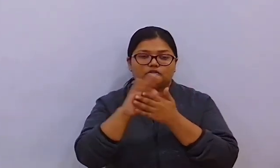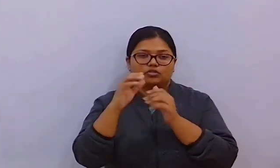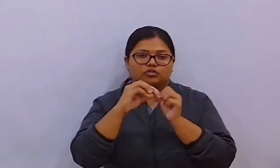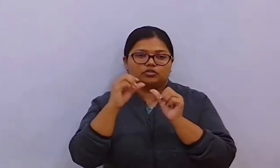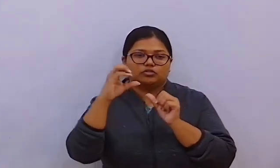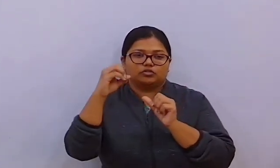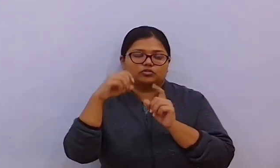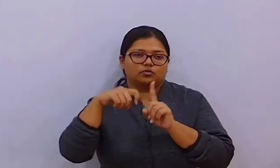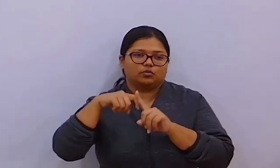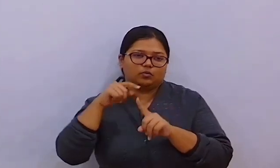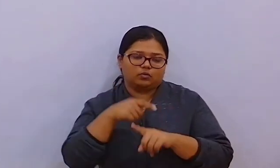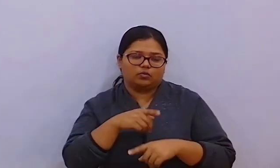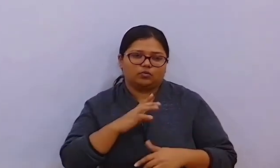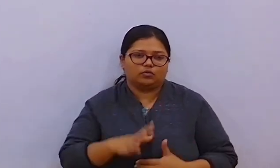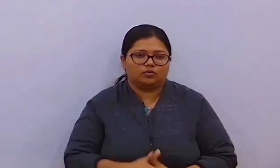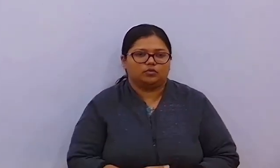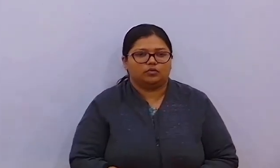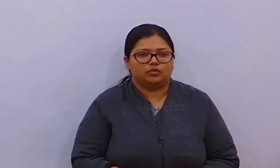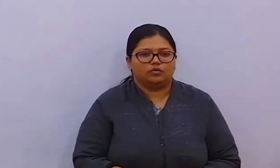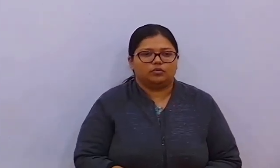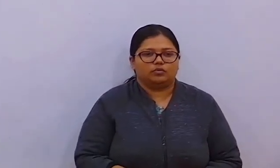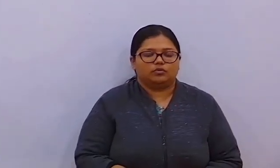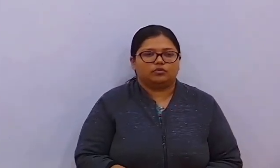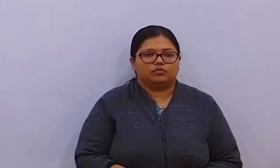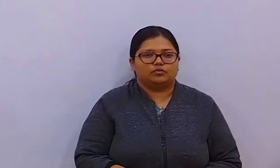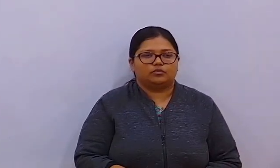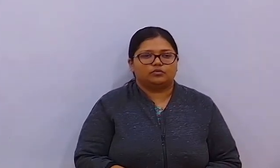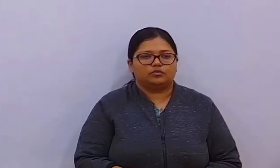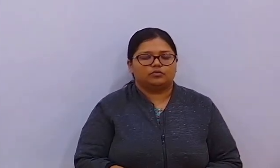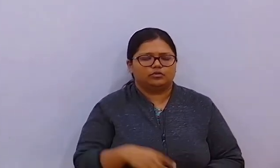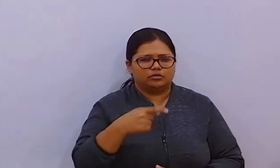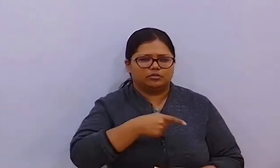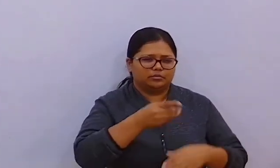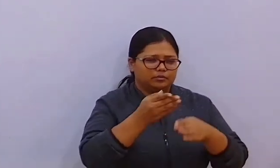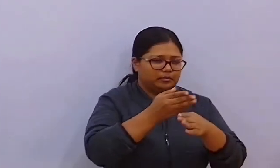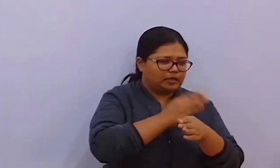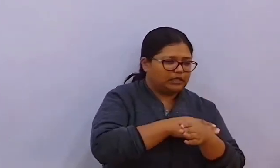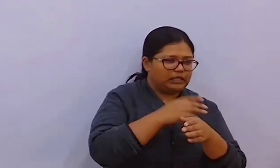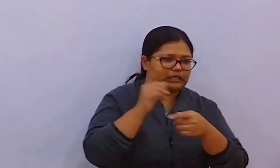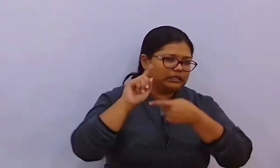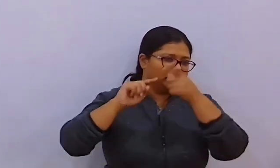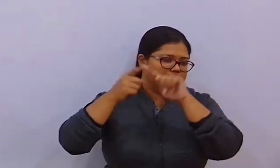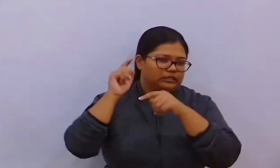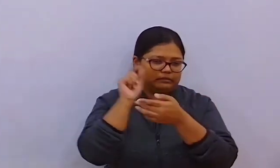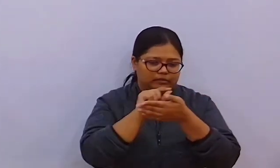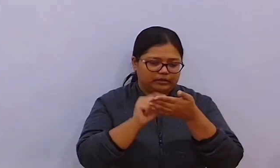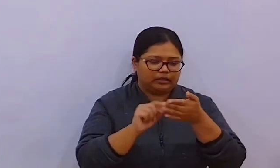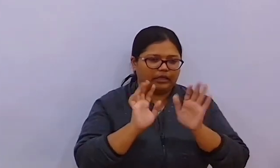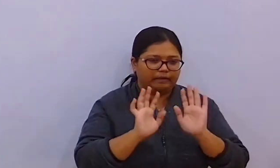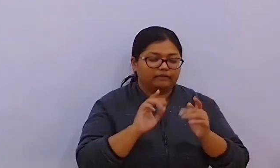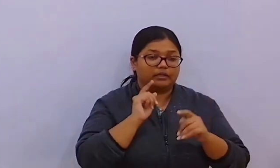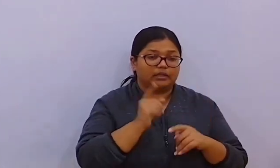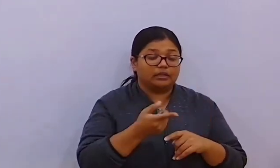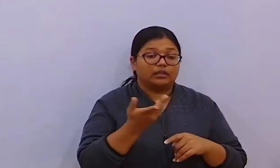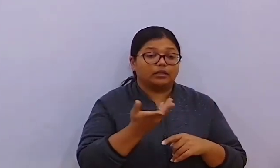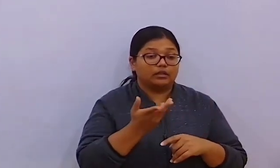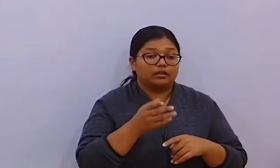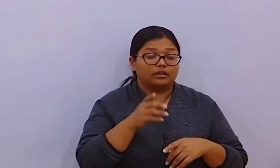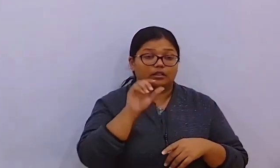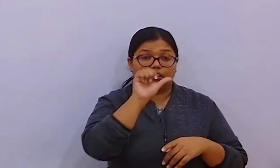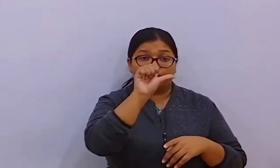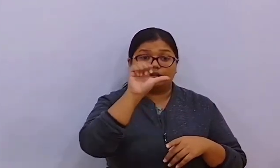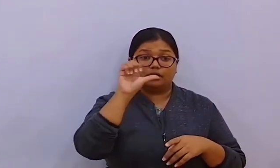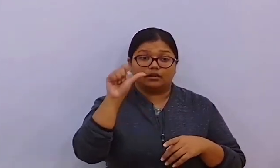ने गद्दी में बैठकर बैठने के लिए या बैठने से पहले अपने 99 भाइयों की हत्या की